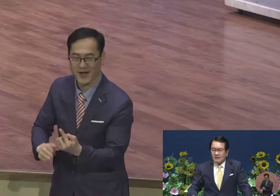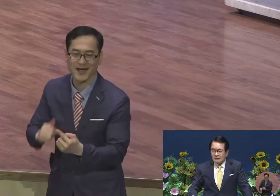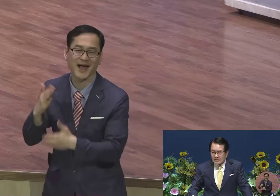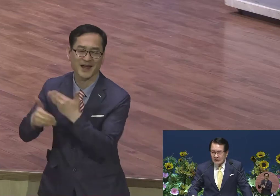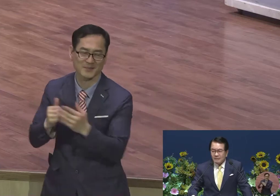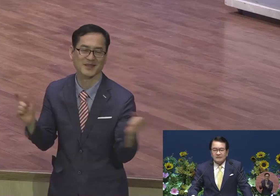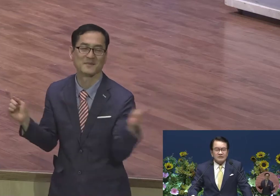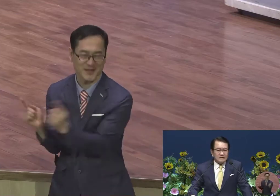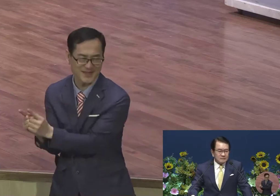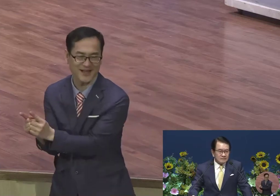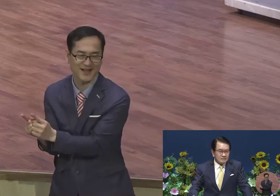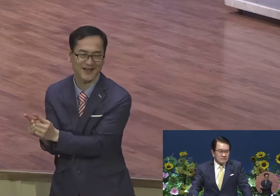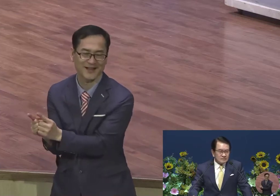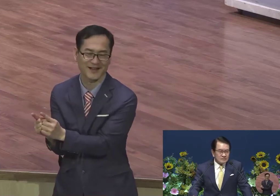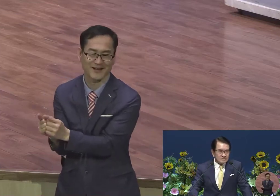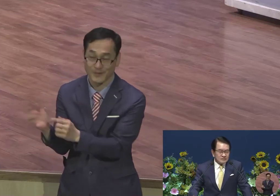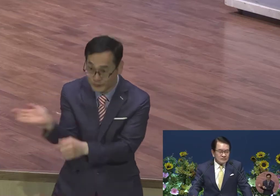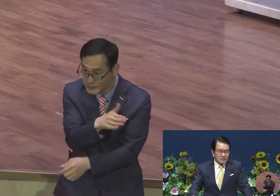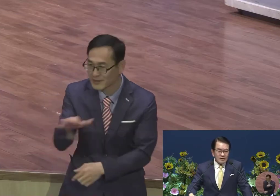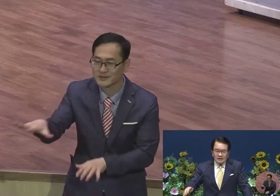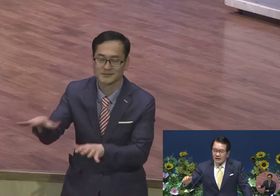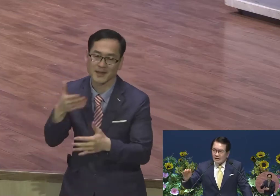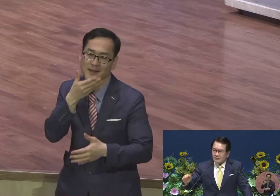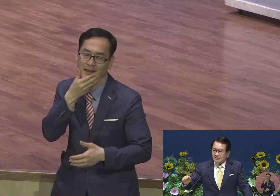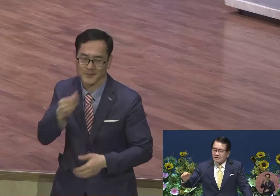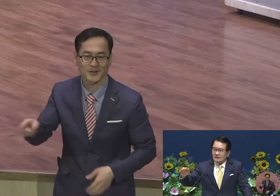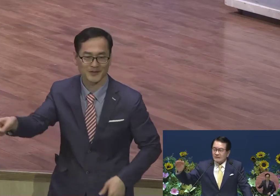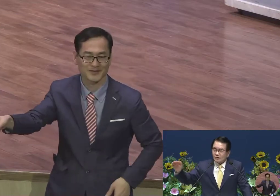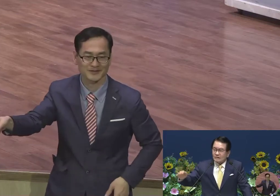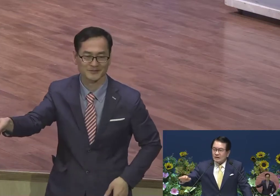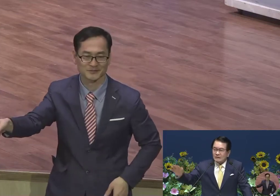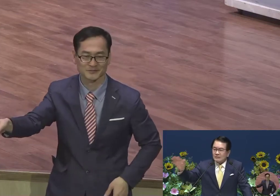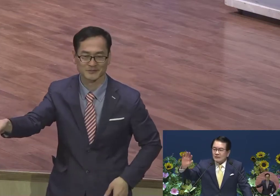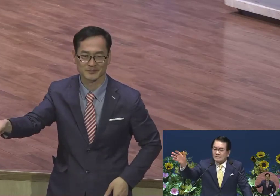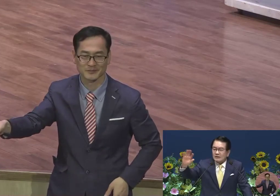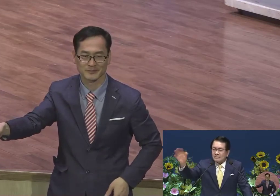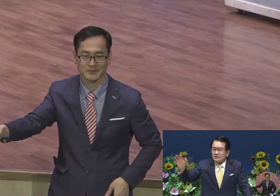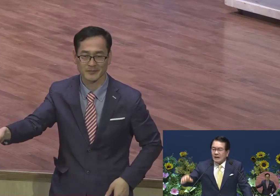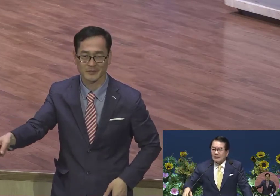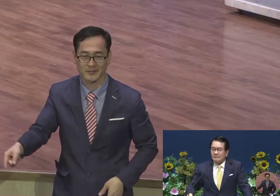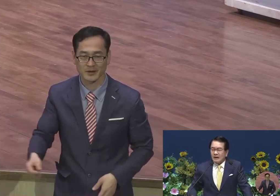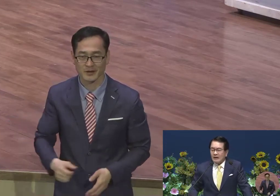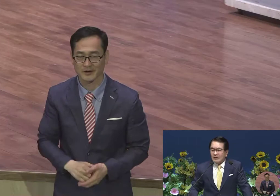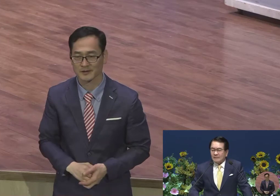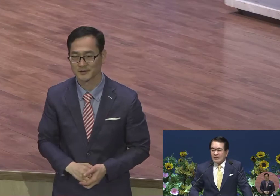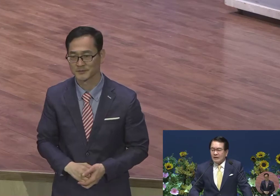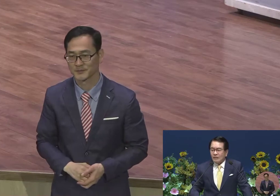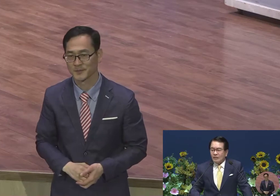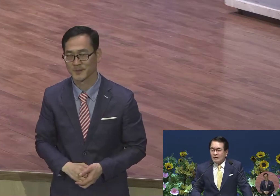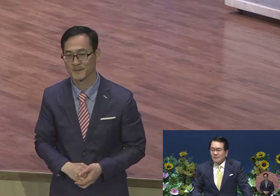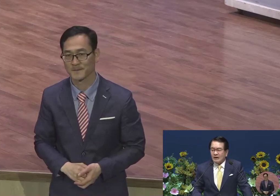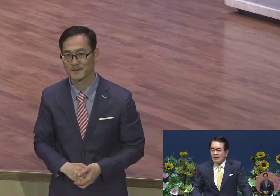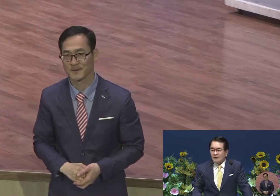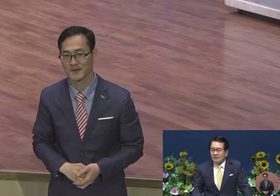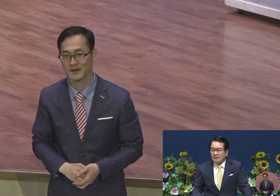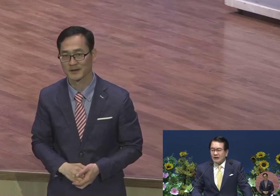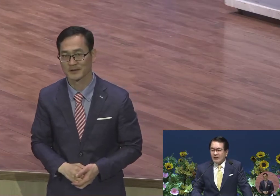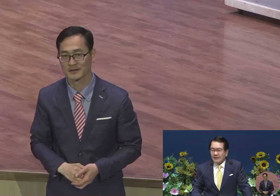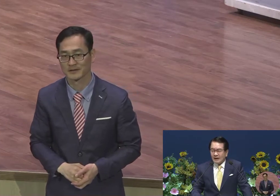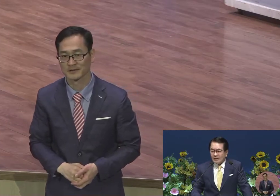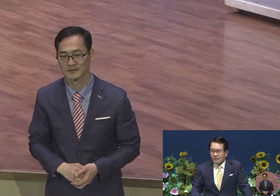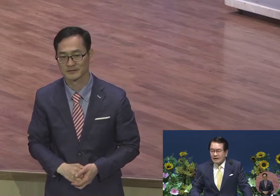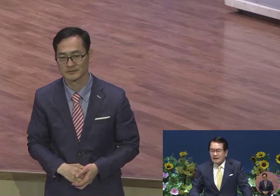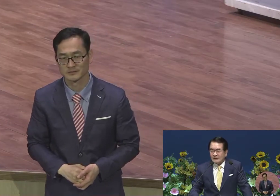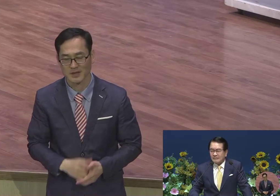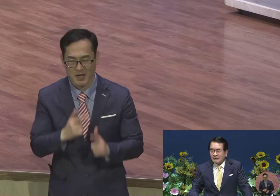하나님은 그런 사람을 쓰세요 원래 태어날 때부터 세상 모를 작은 사람 그 사람들 별로 그렇게 변화가 없기